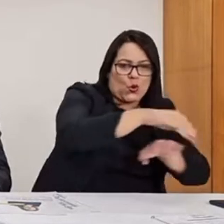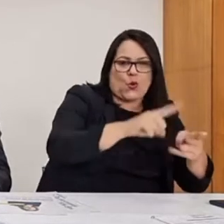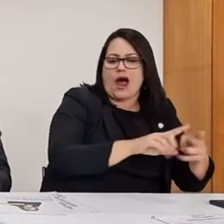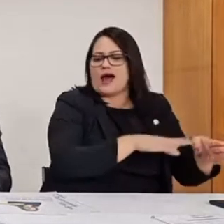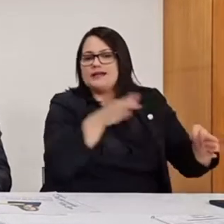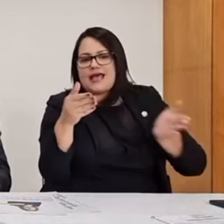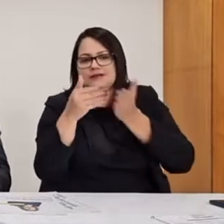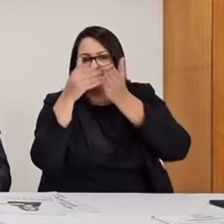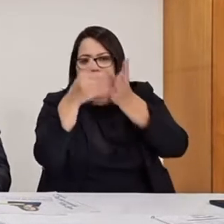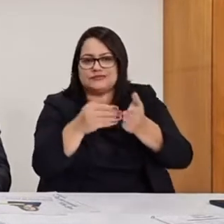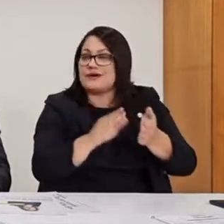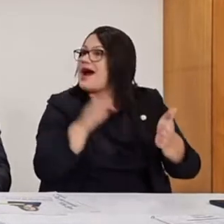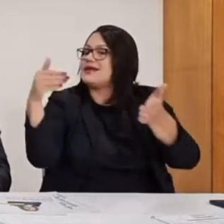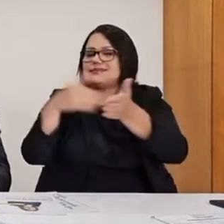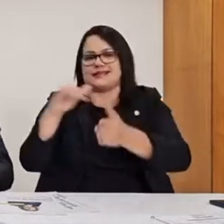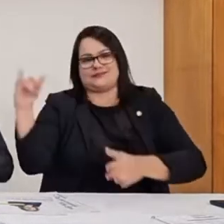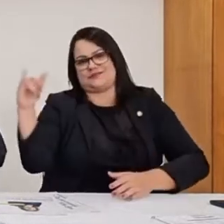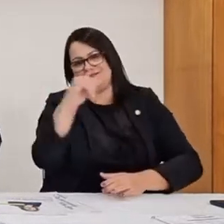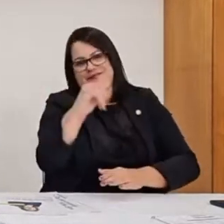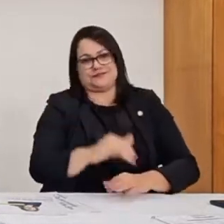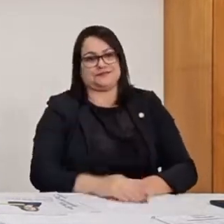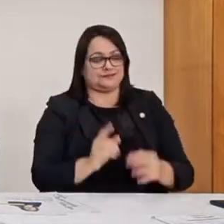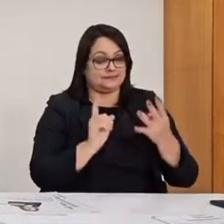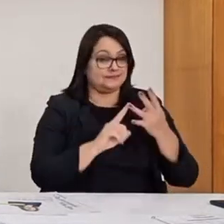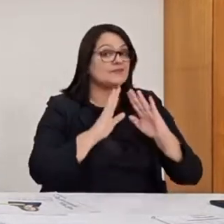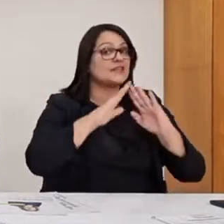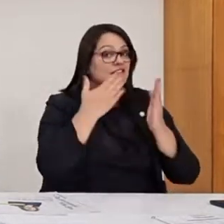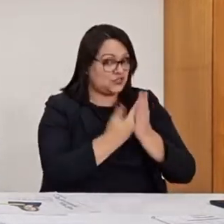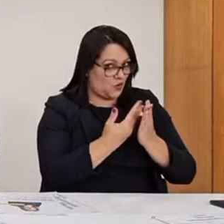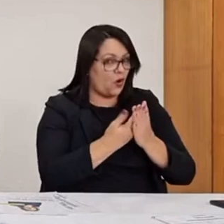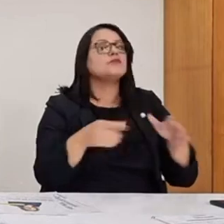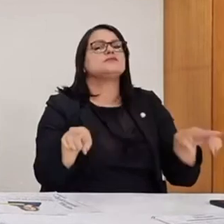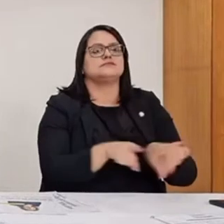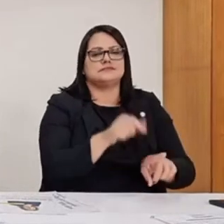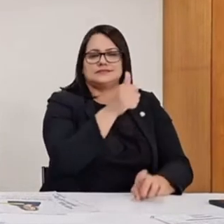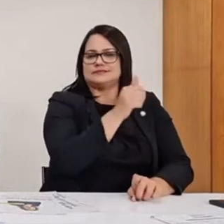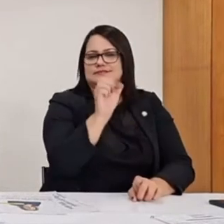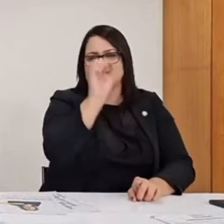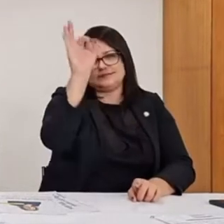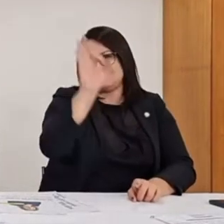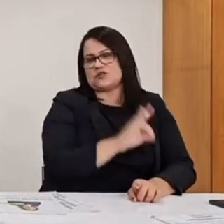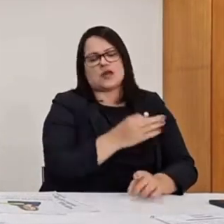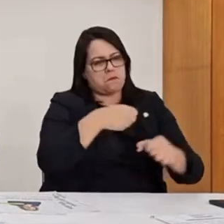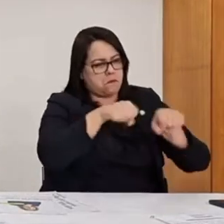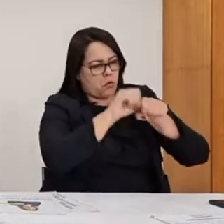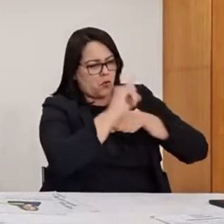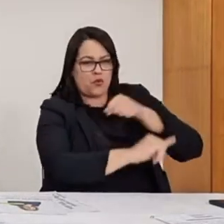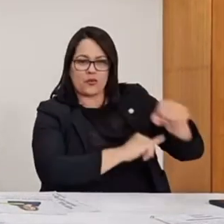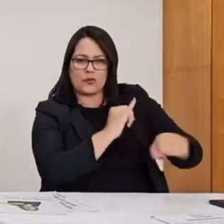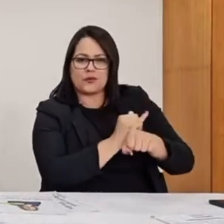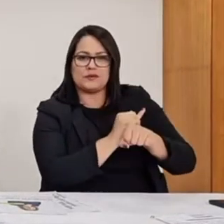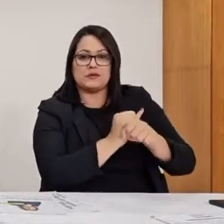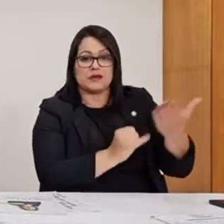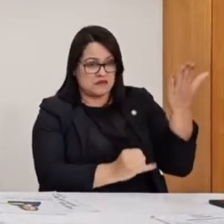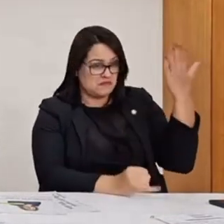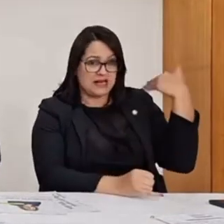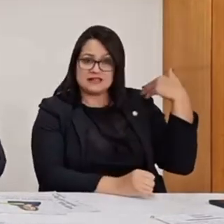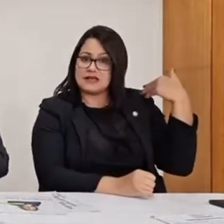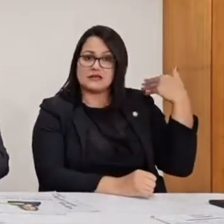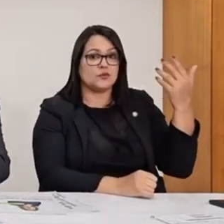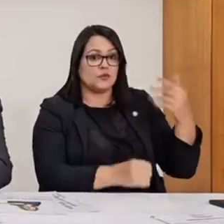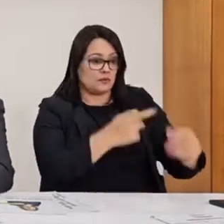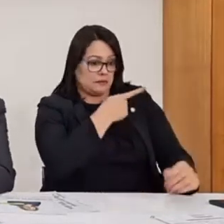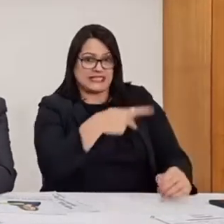também conectou a internet. Escolas, 100% conectadas. Governo passado, deixaram as escolas sem